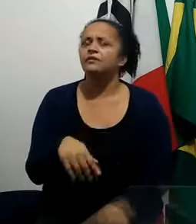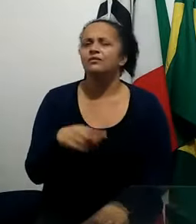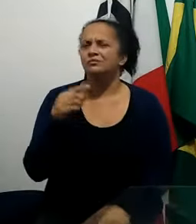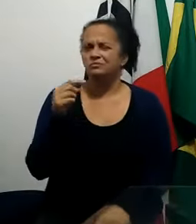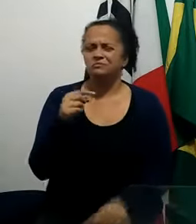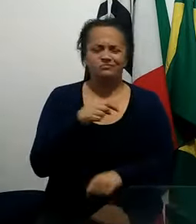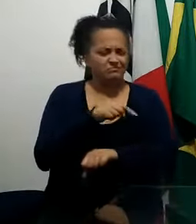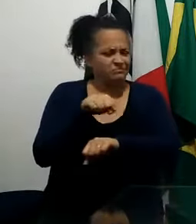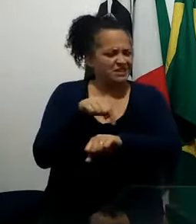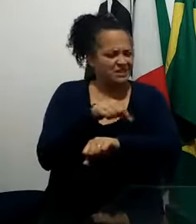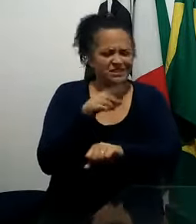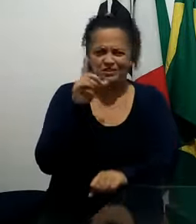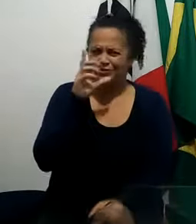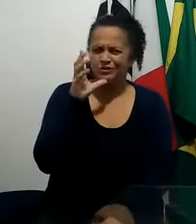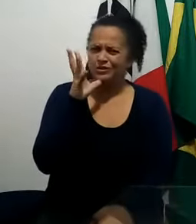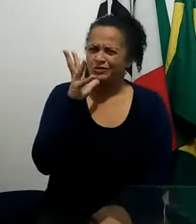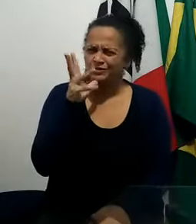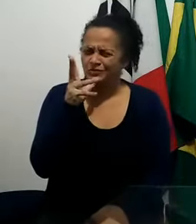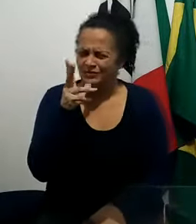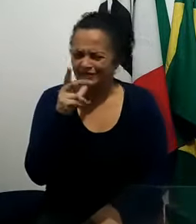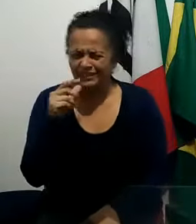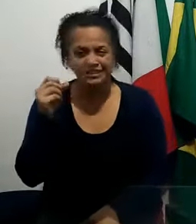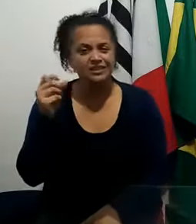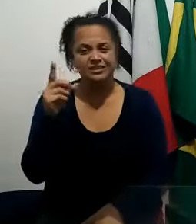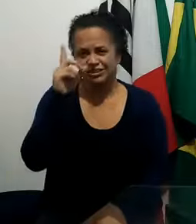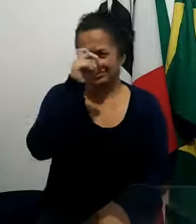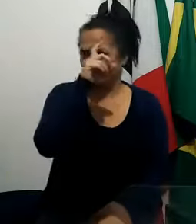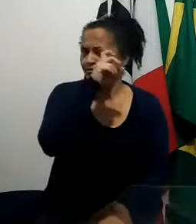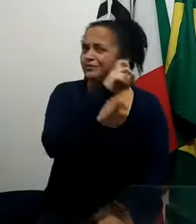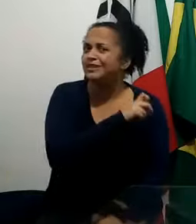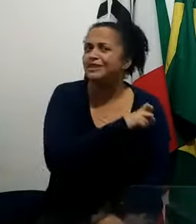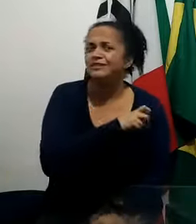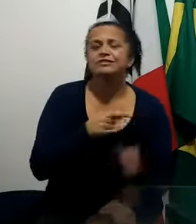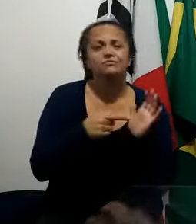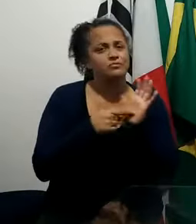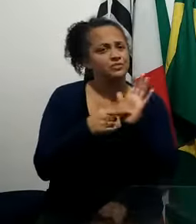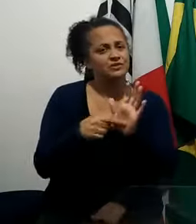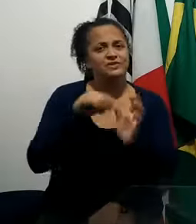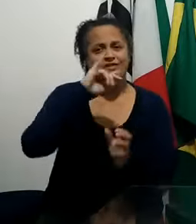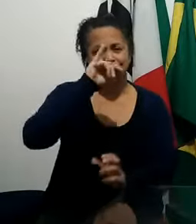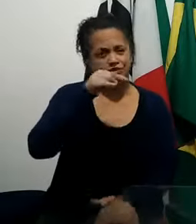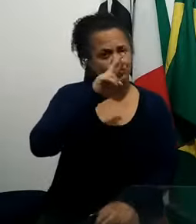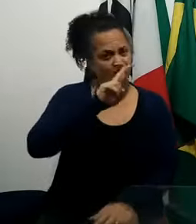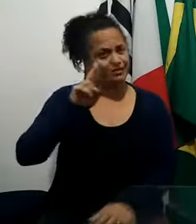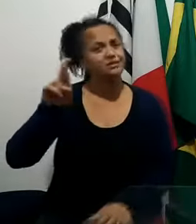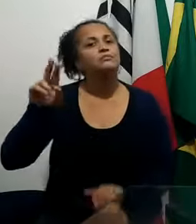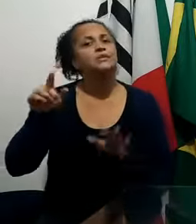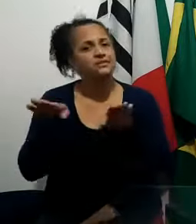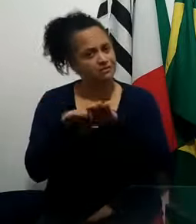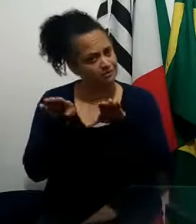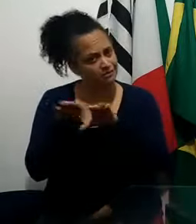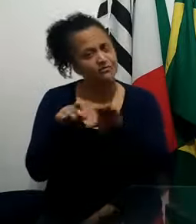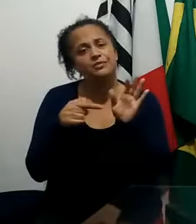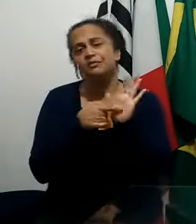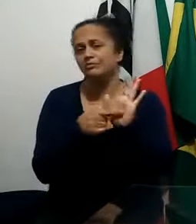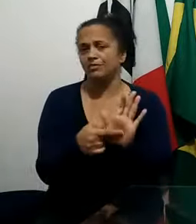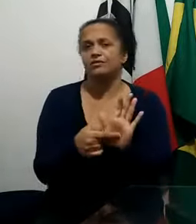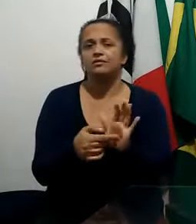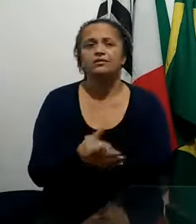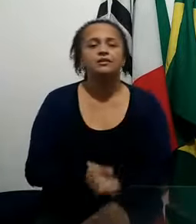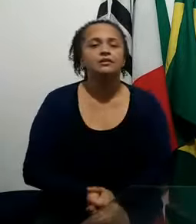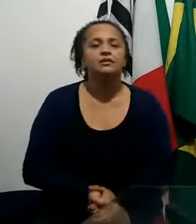30, do versículo 5 ao 7, deixa claro isso. O período será controlado pelo homem